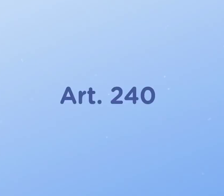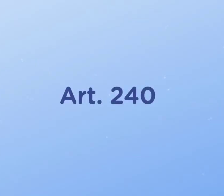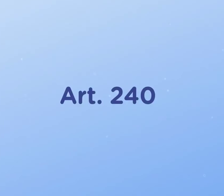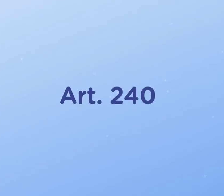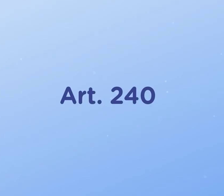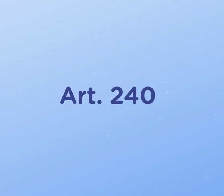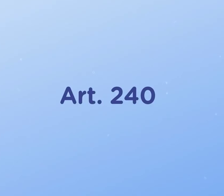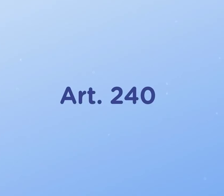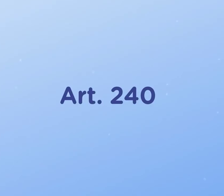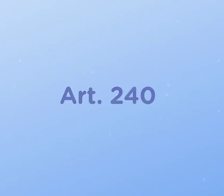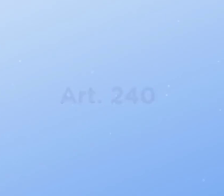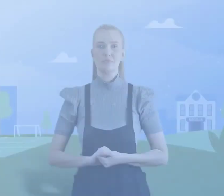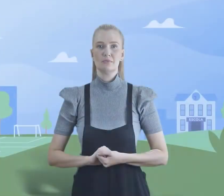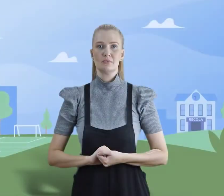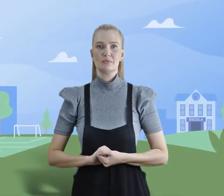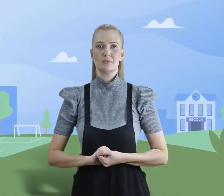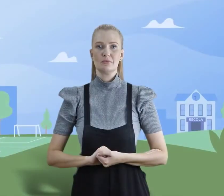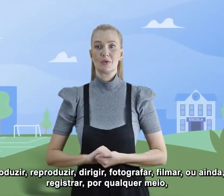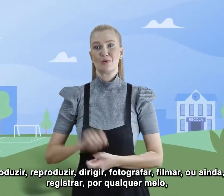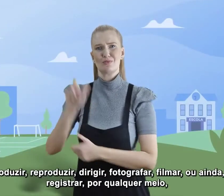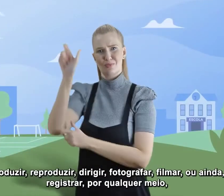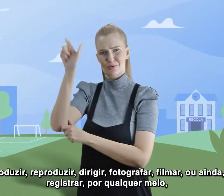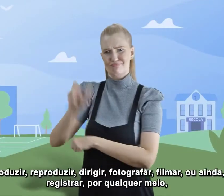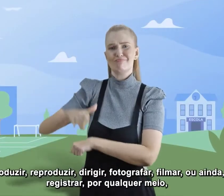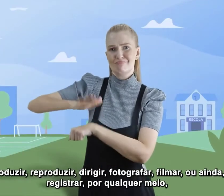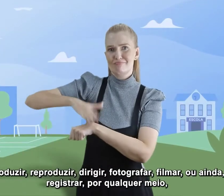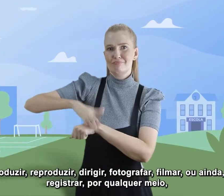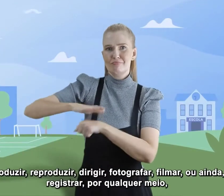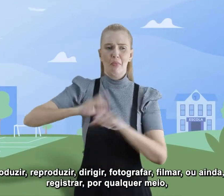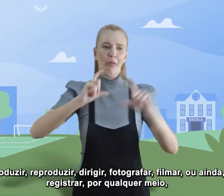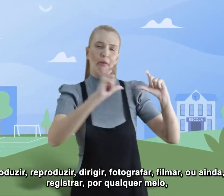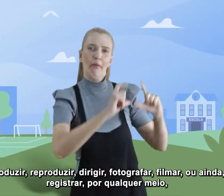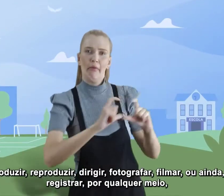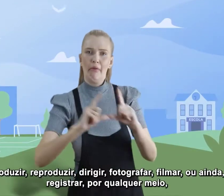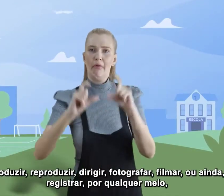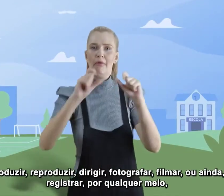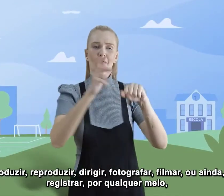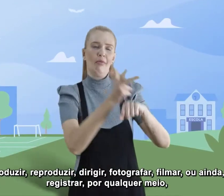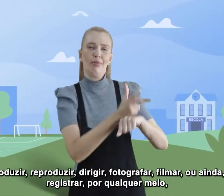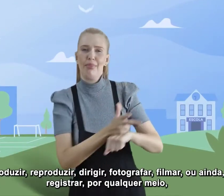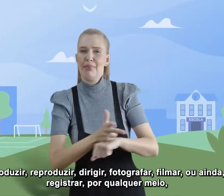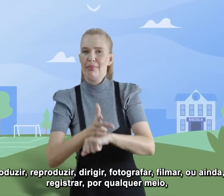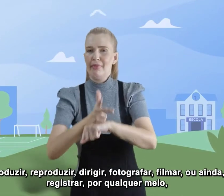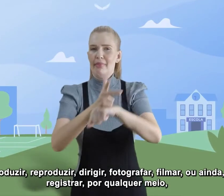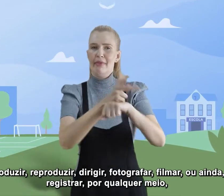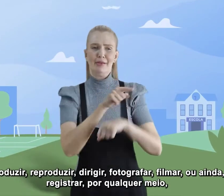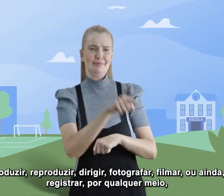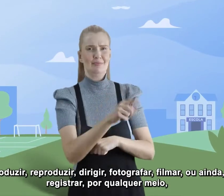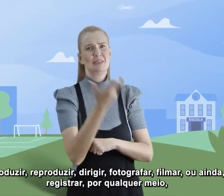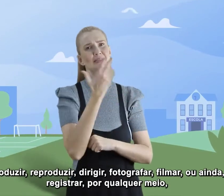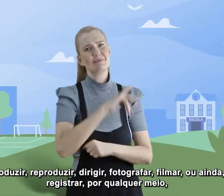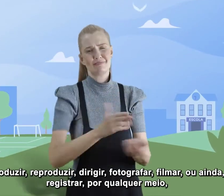Artigo 240. Produzir, reproduzir, dirigir, fotografar, filmar ou,